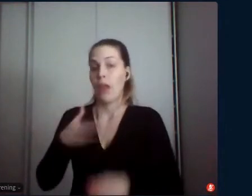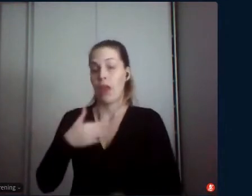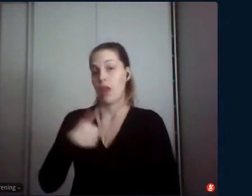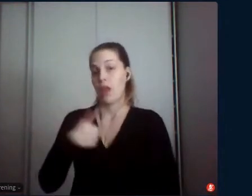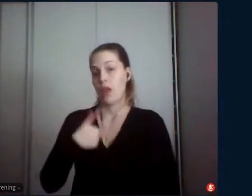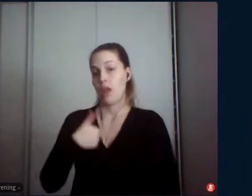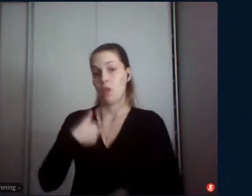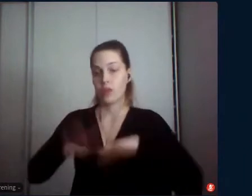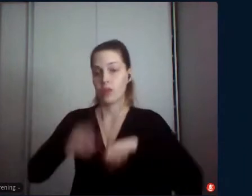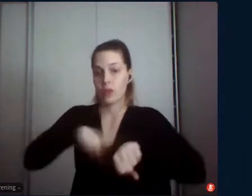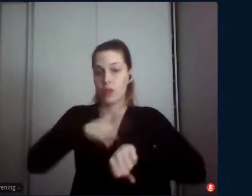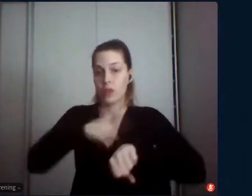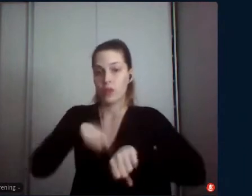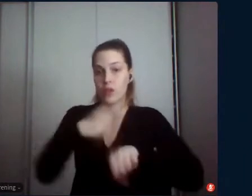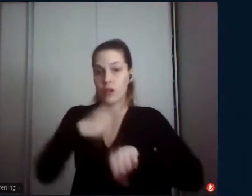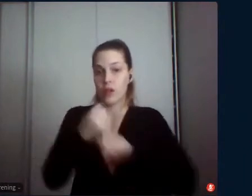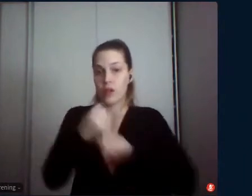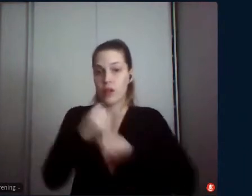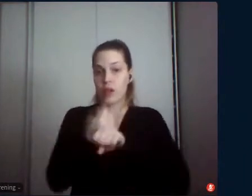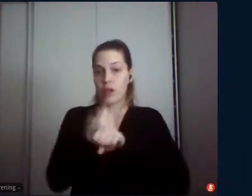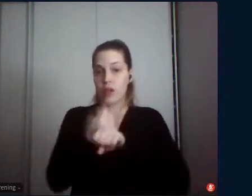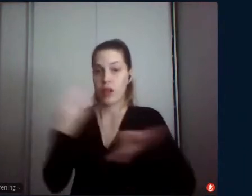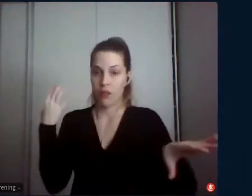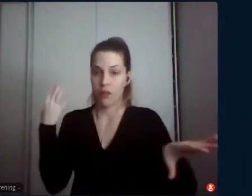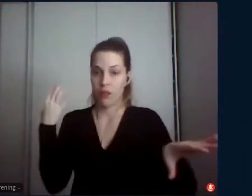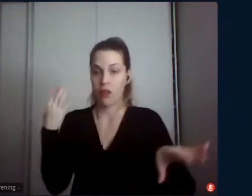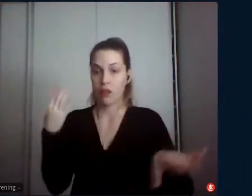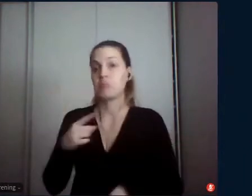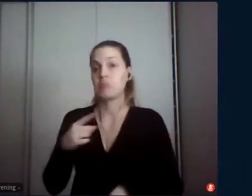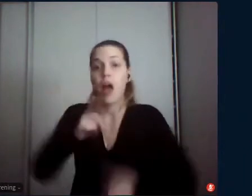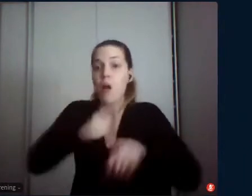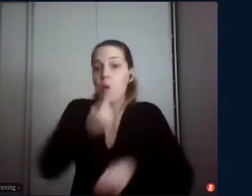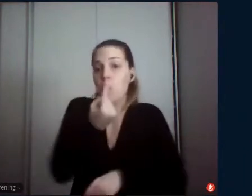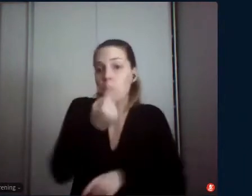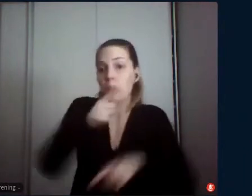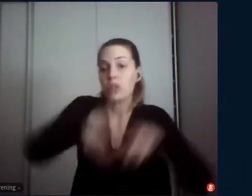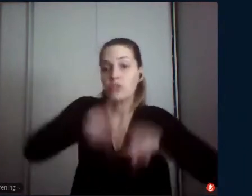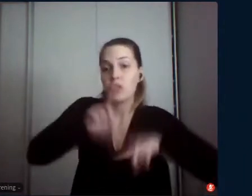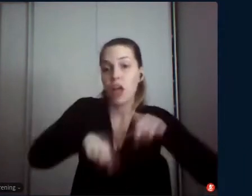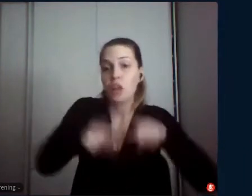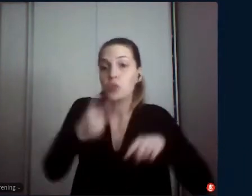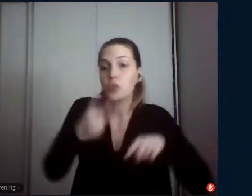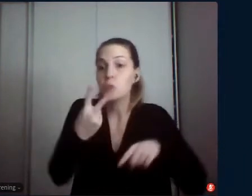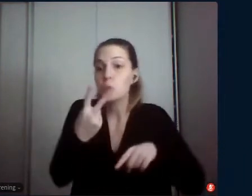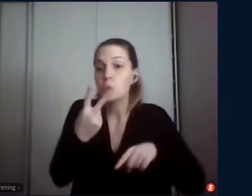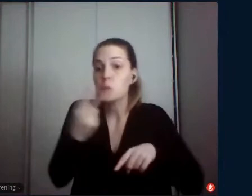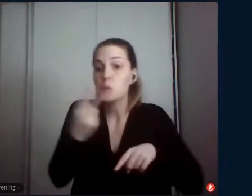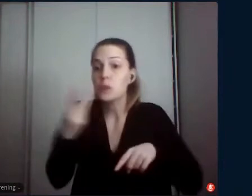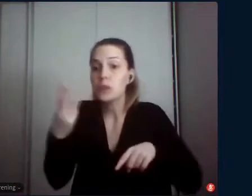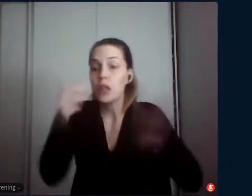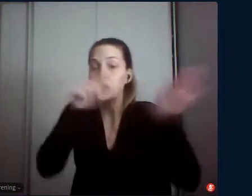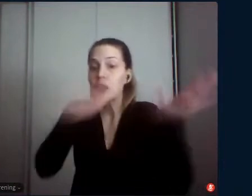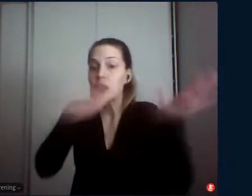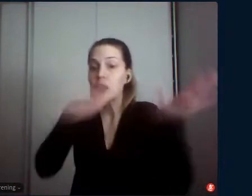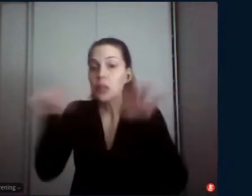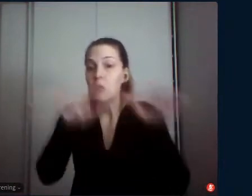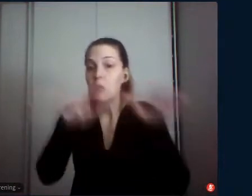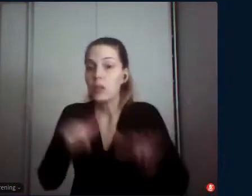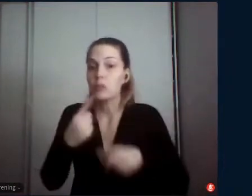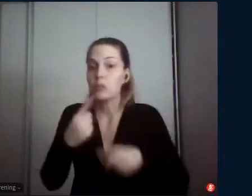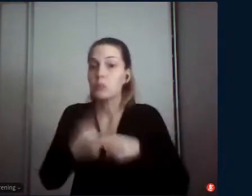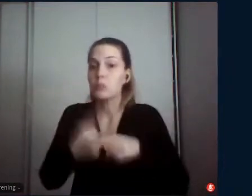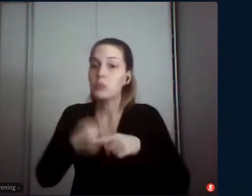que perpassam 2, 3 semanas, e a realização daquela atividade, que é uma atividade mais complexa, que demanda